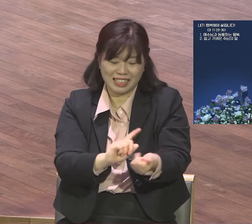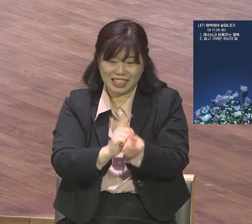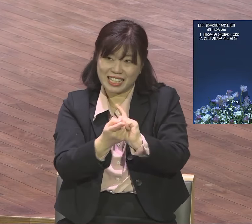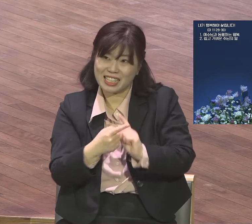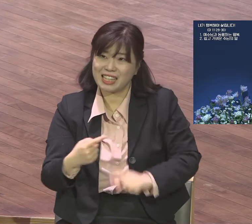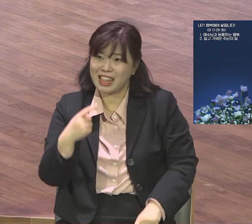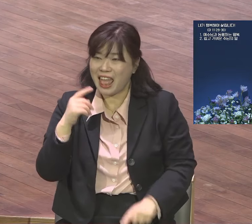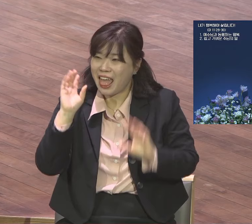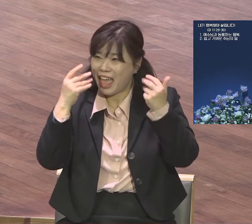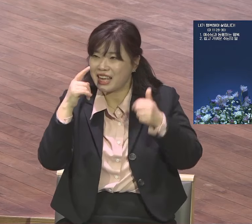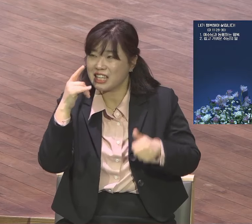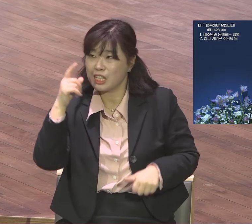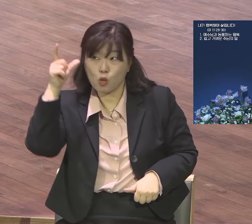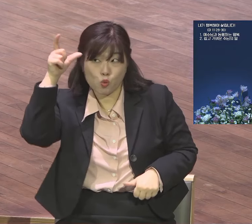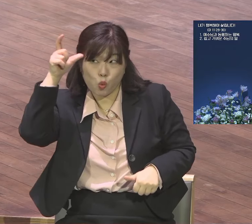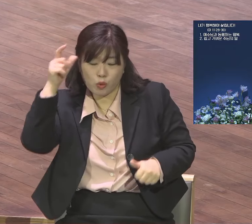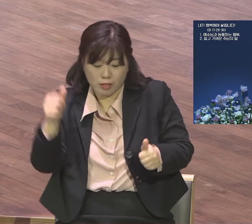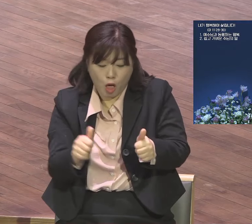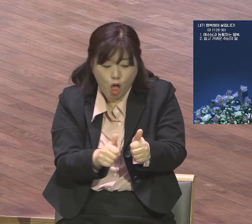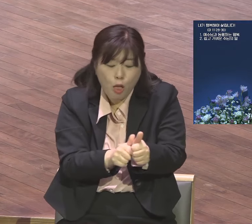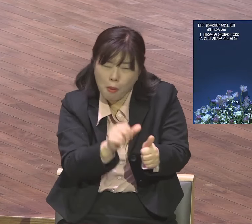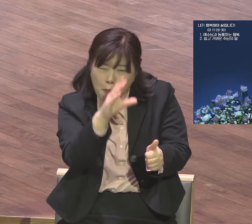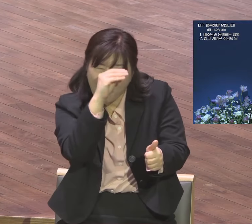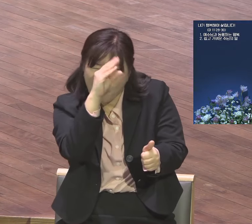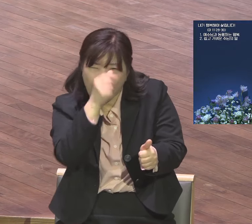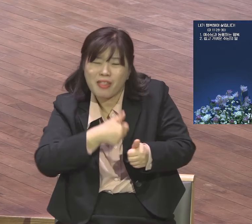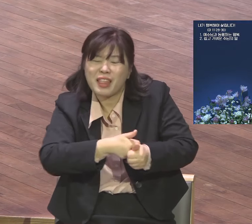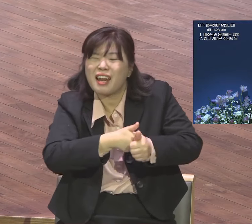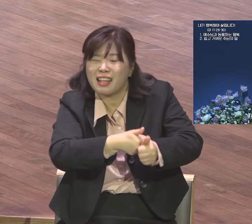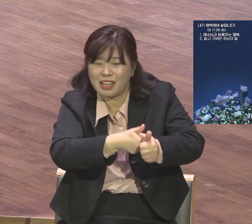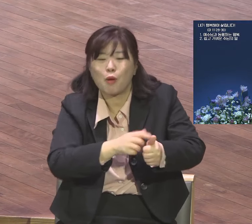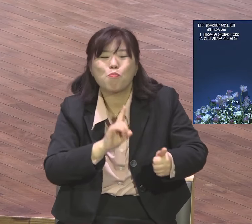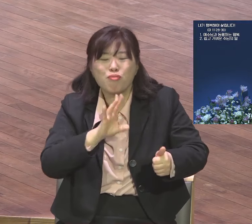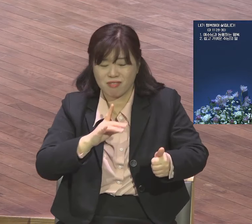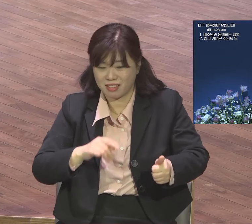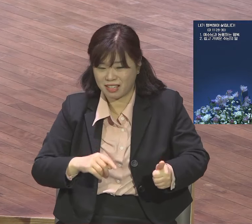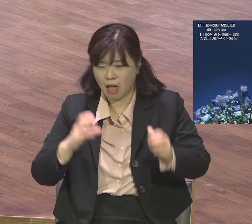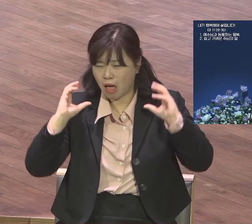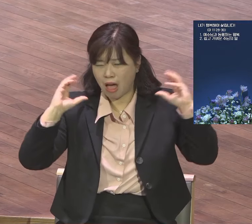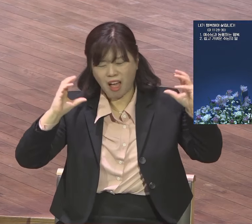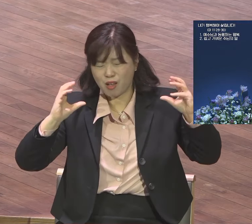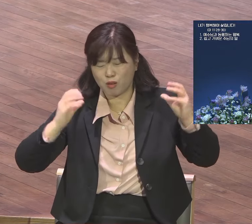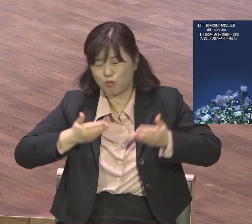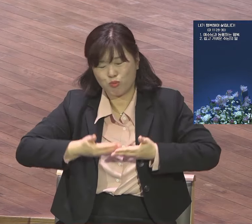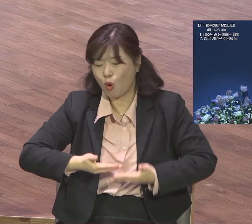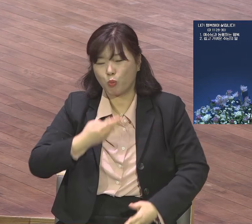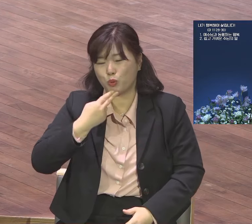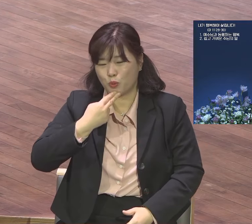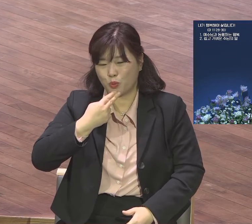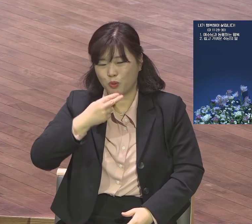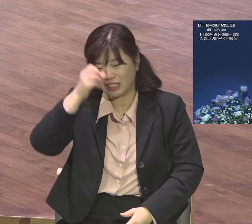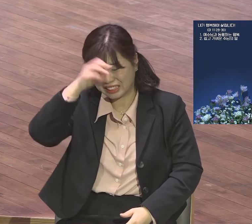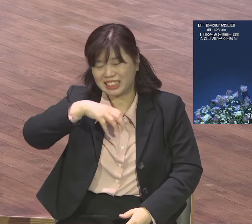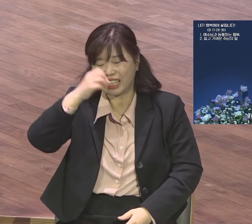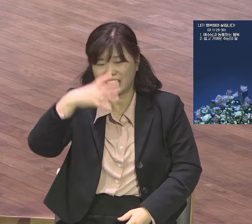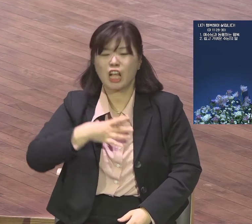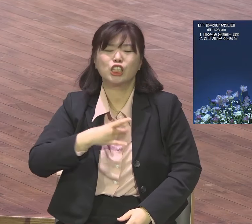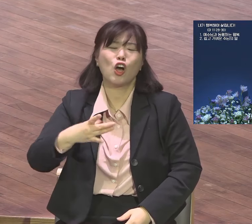것입니다. 오늘 본문에서 나의 멍에를 메고 내게 배우라는 예수님의 말씀이 바로 이런